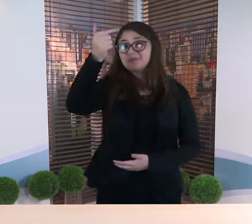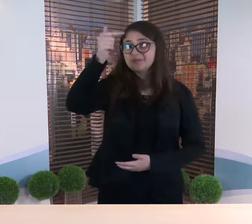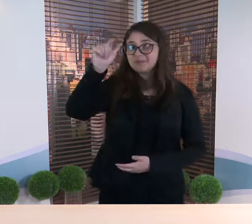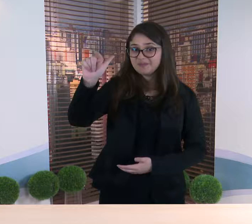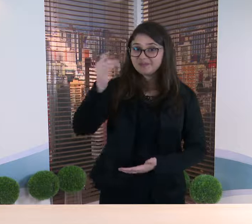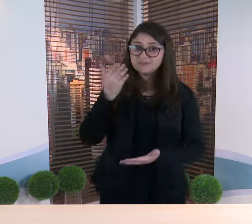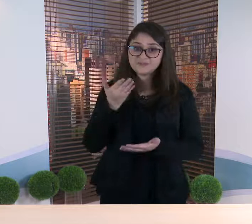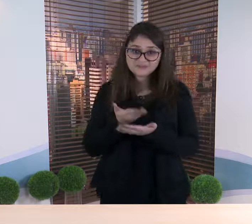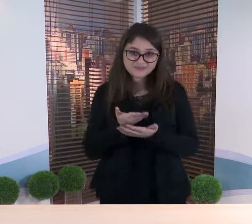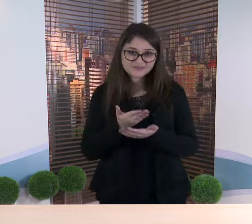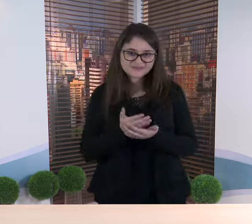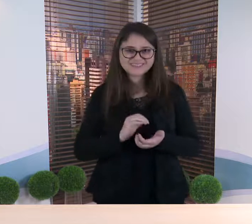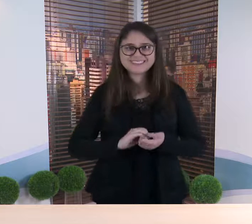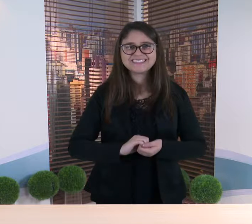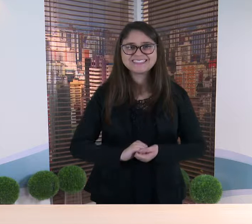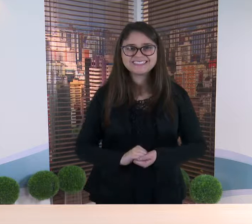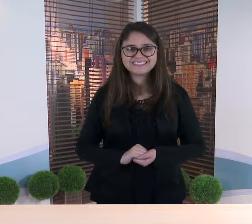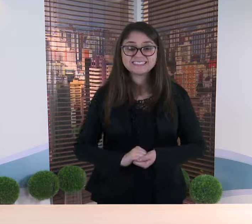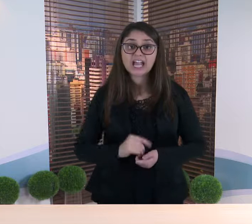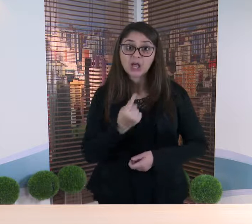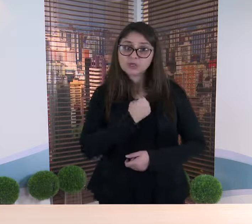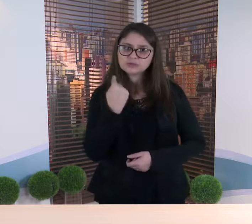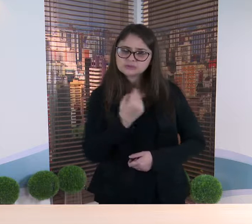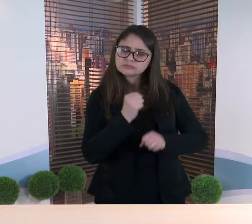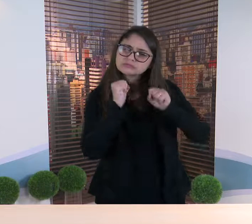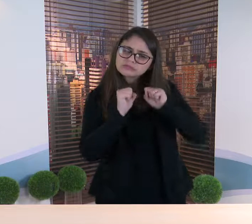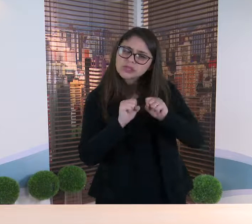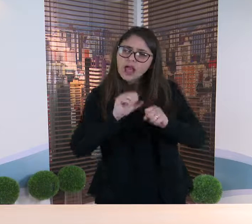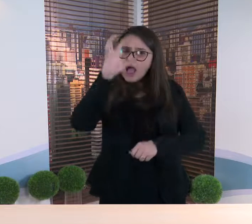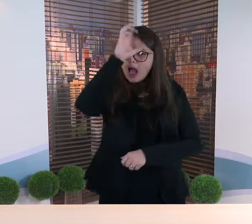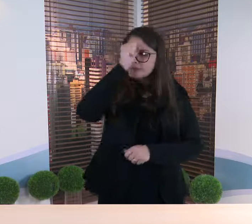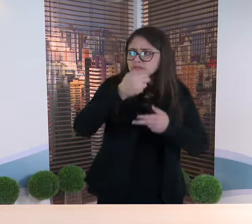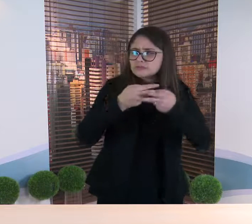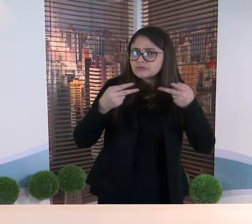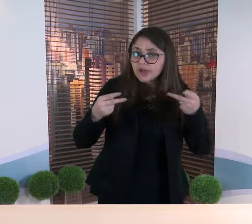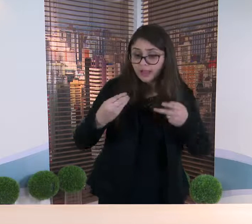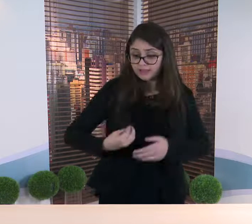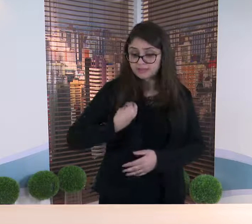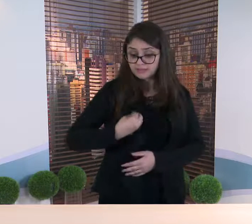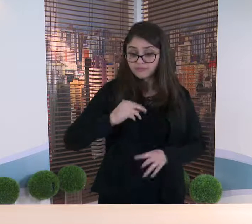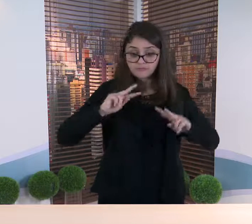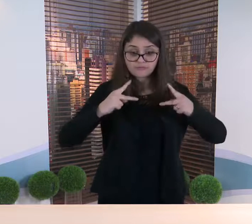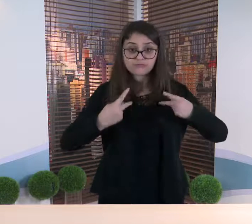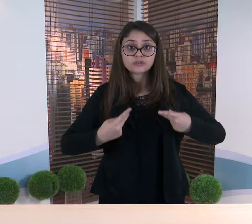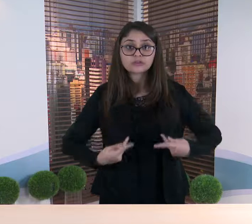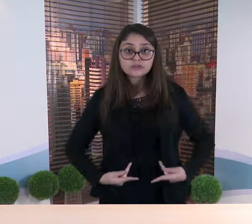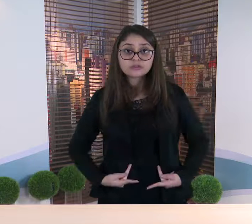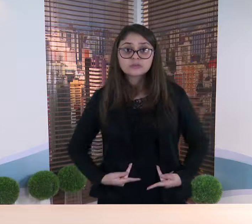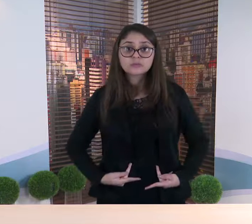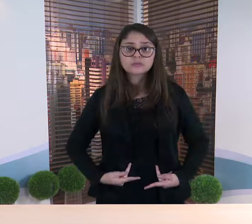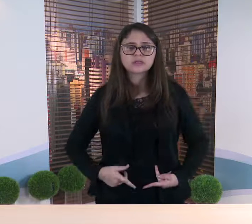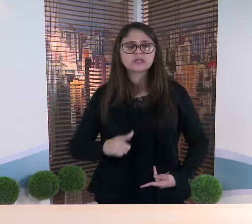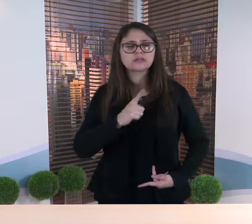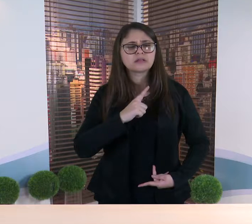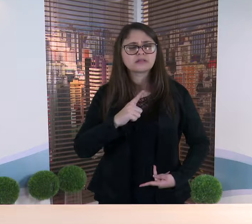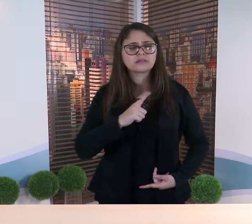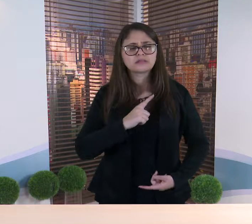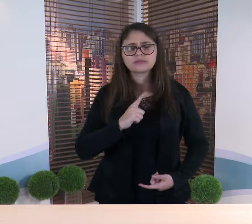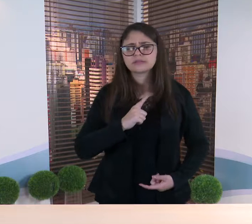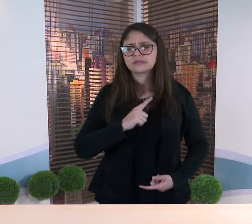aula. Quanto a nós, podemos aprender muitas coisas. A vida humana, depois da queda, está repleta de